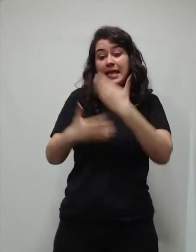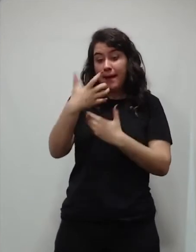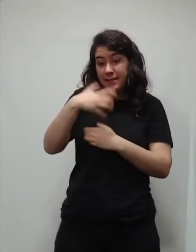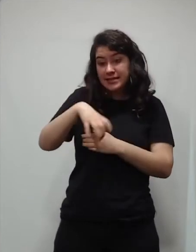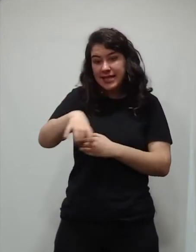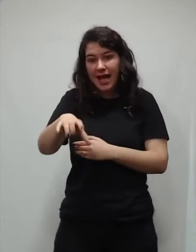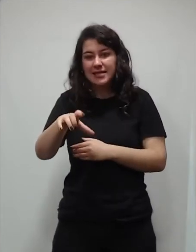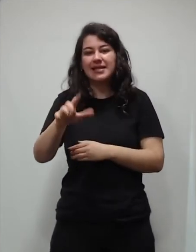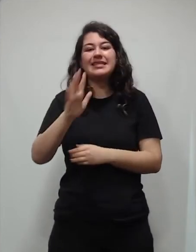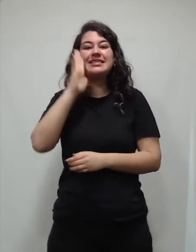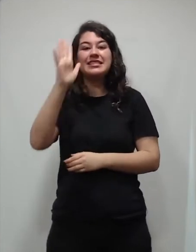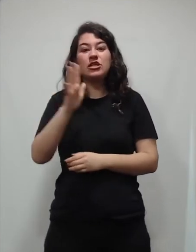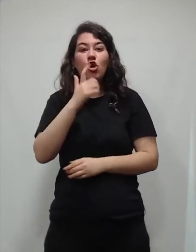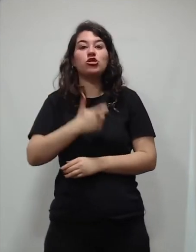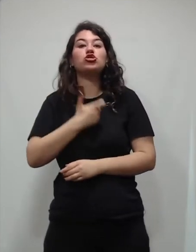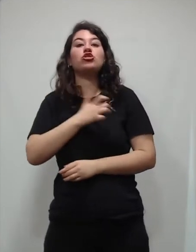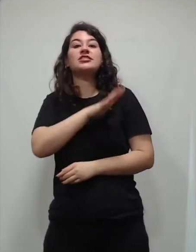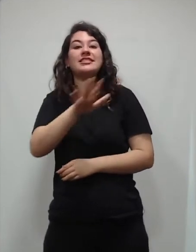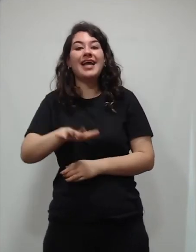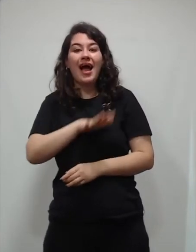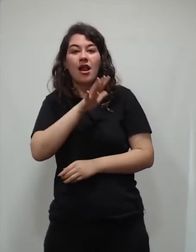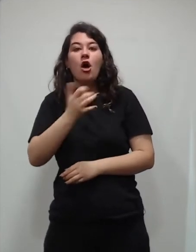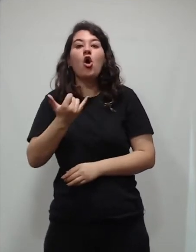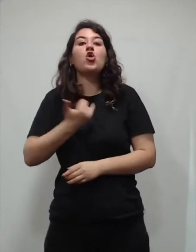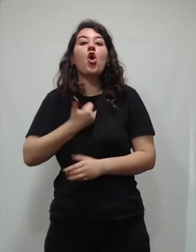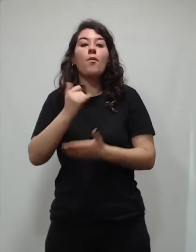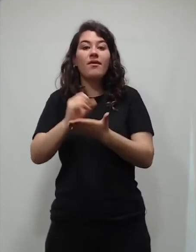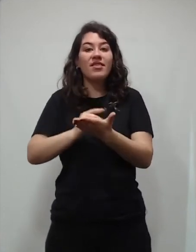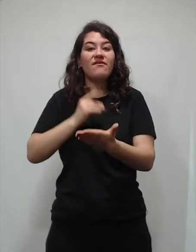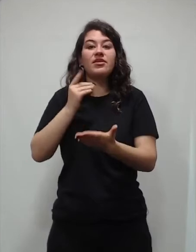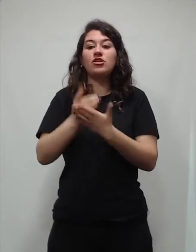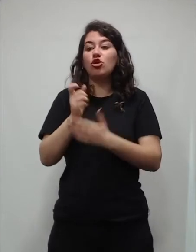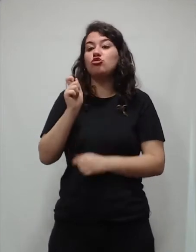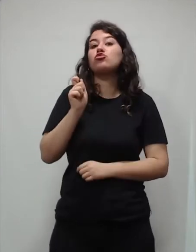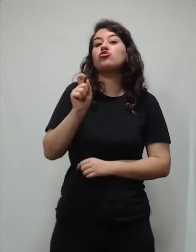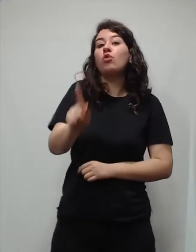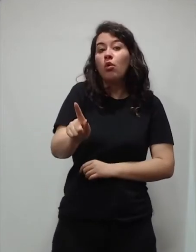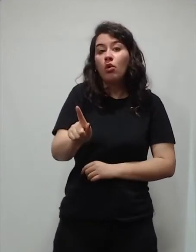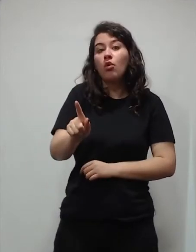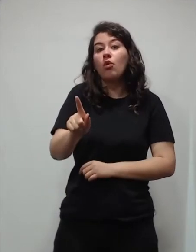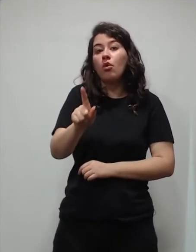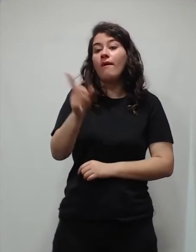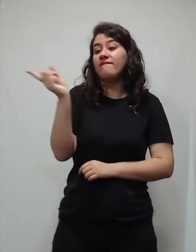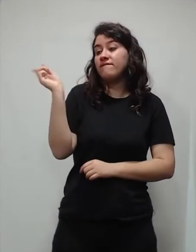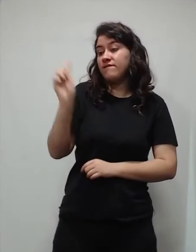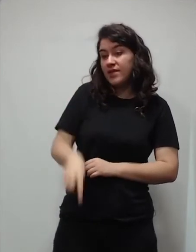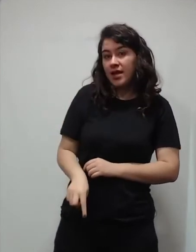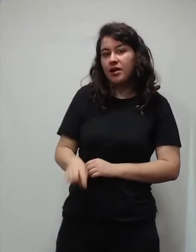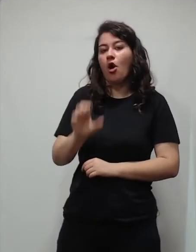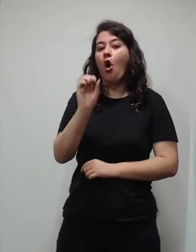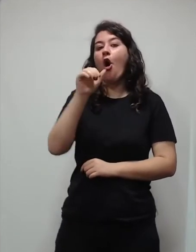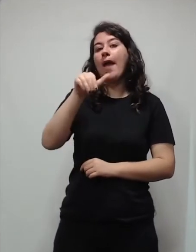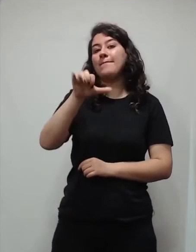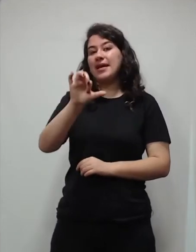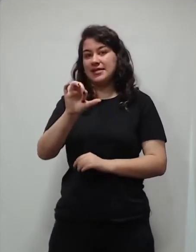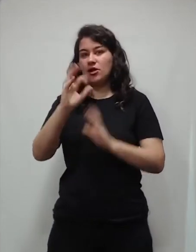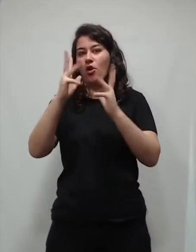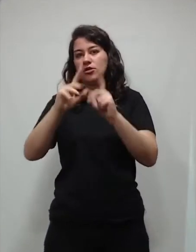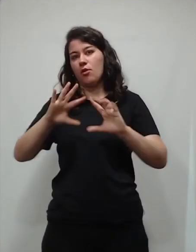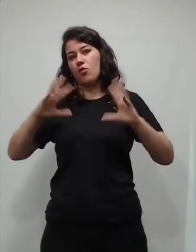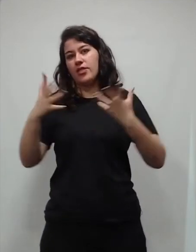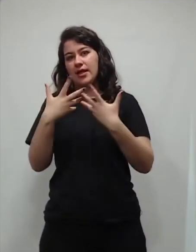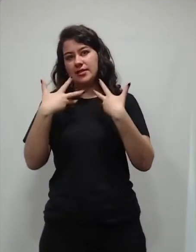discapacidad psicosocial, en función de cómo lo define la propia OMS y la